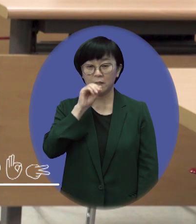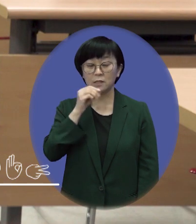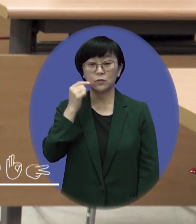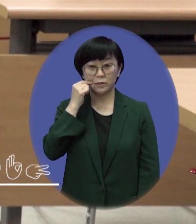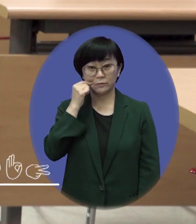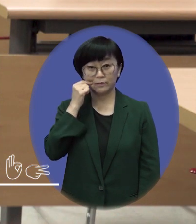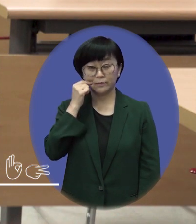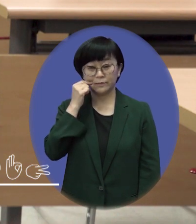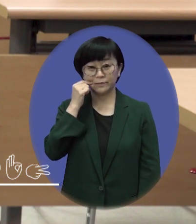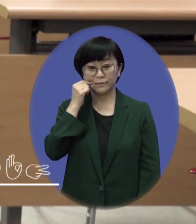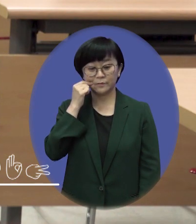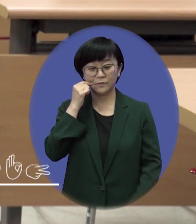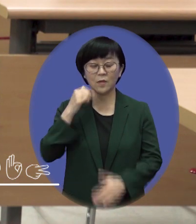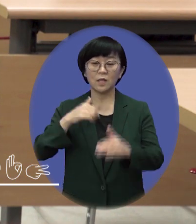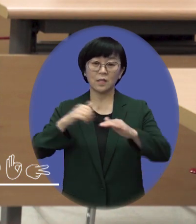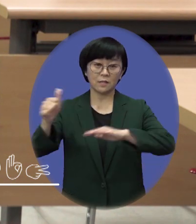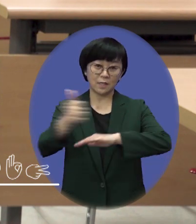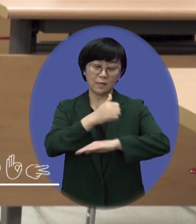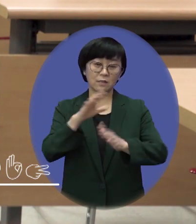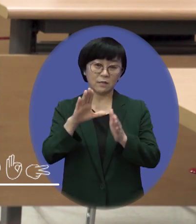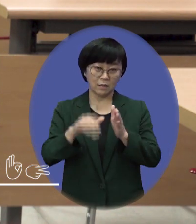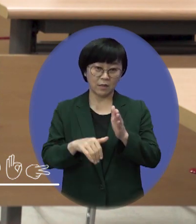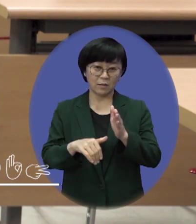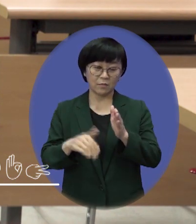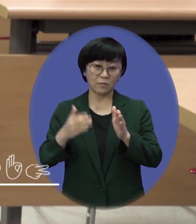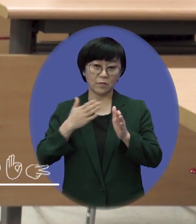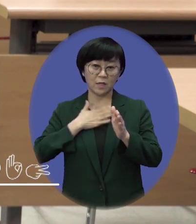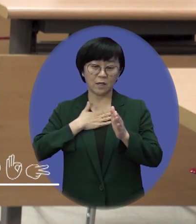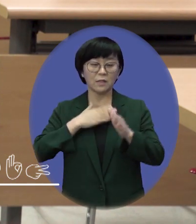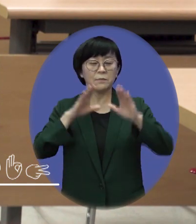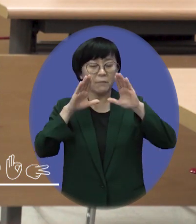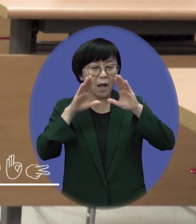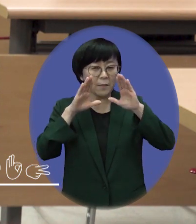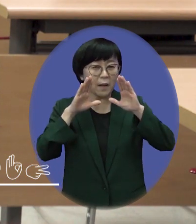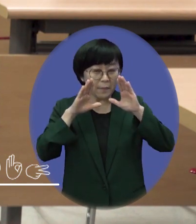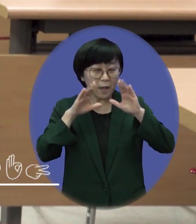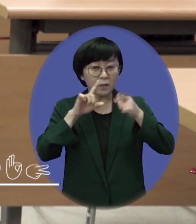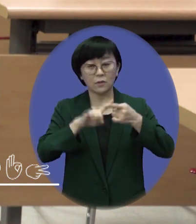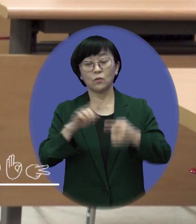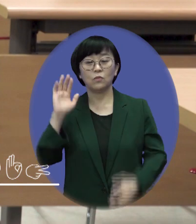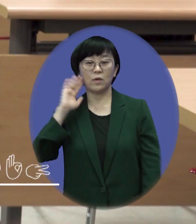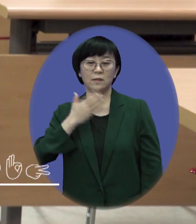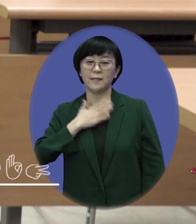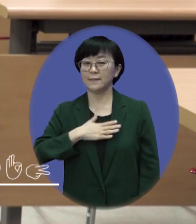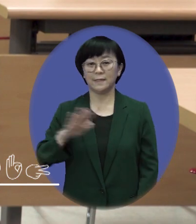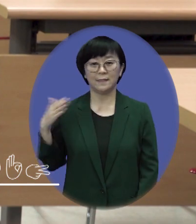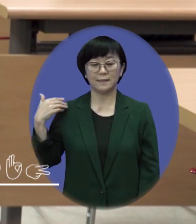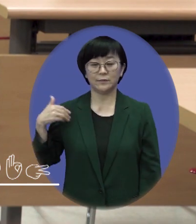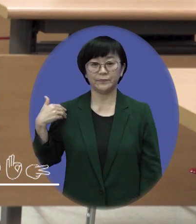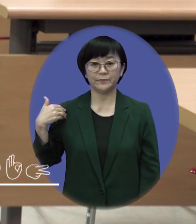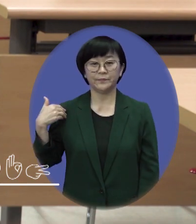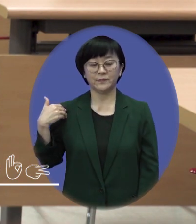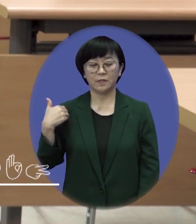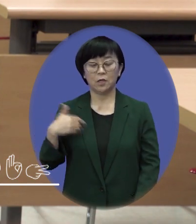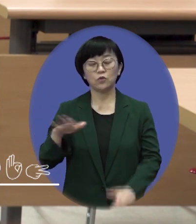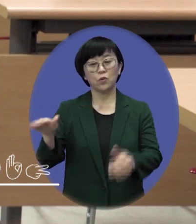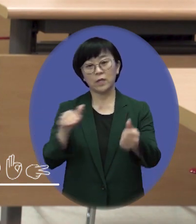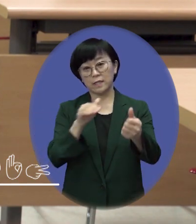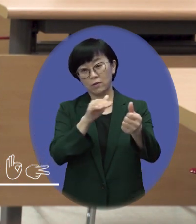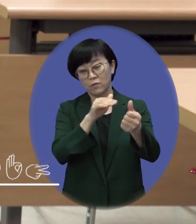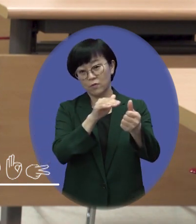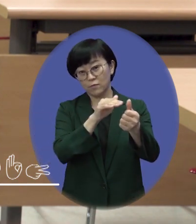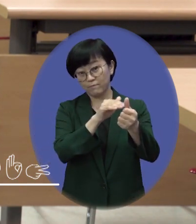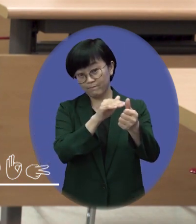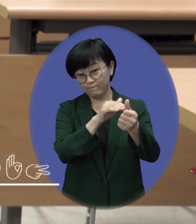말을 못하는 거라 길에 가서나 어디 가서나 할 때 내가 목소리를 키운다고 해서 농민이 알아듣지는 않아요. 그냥 조용히